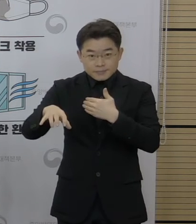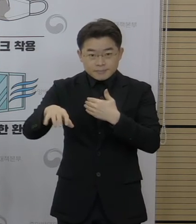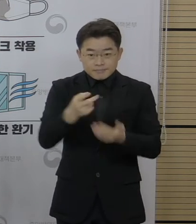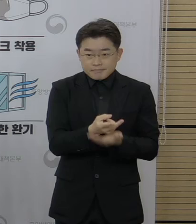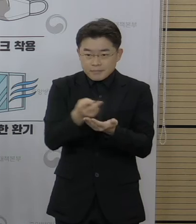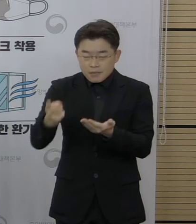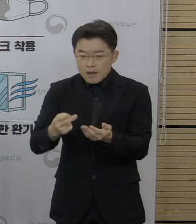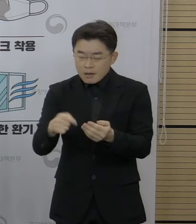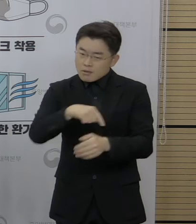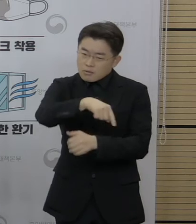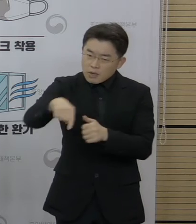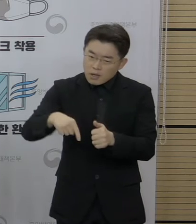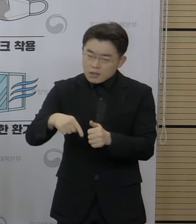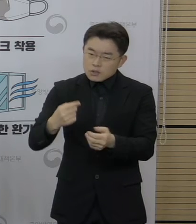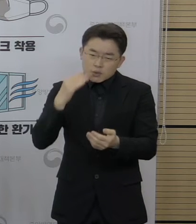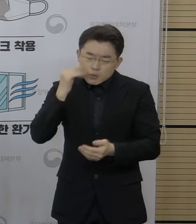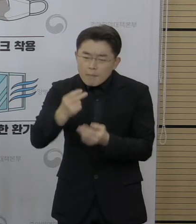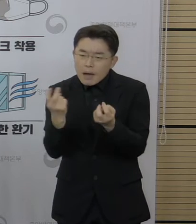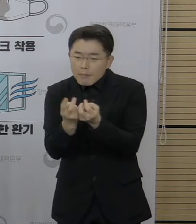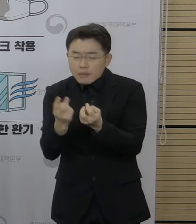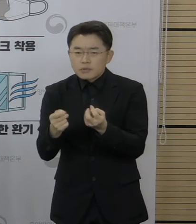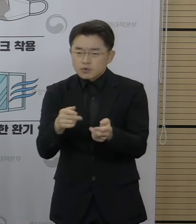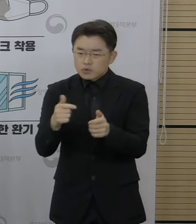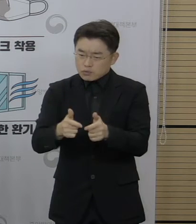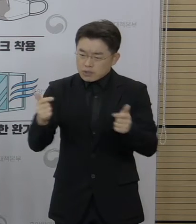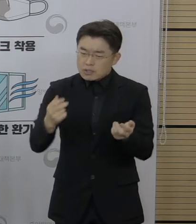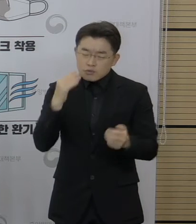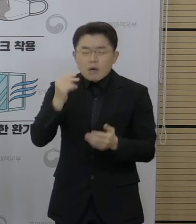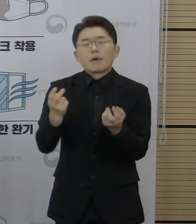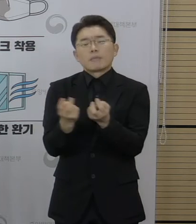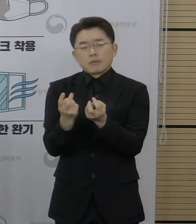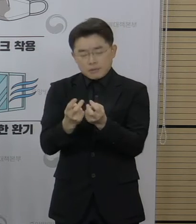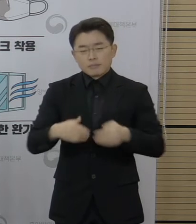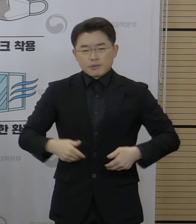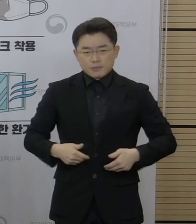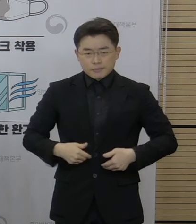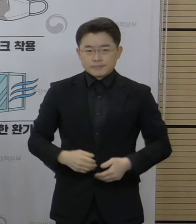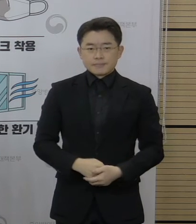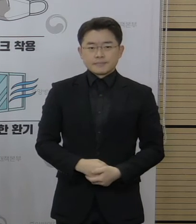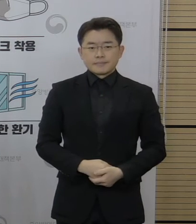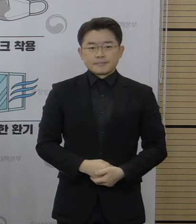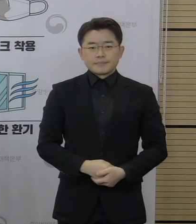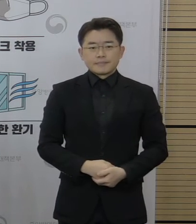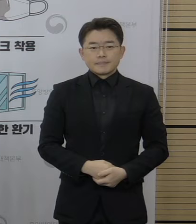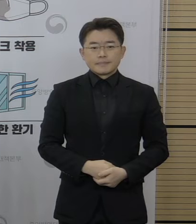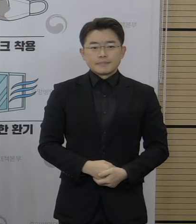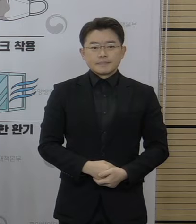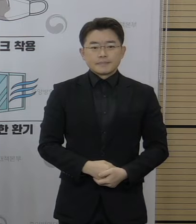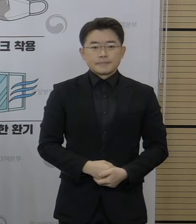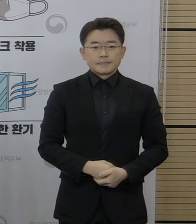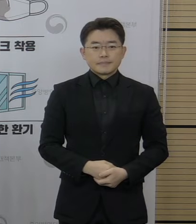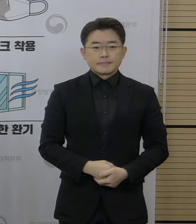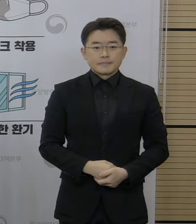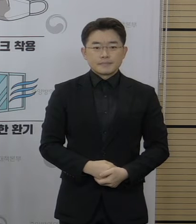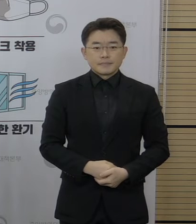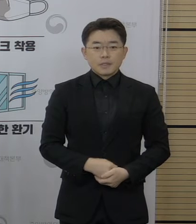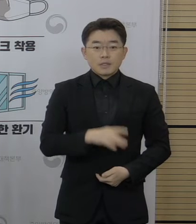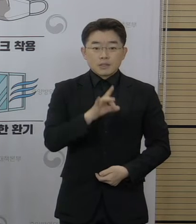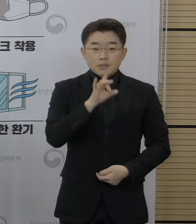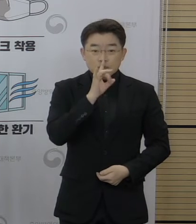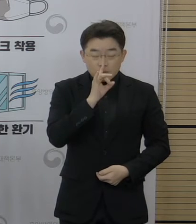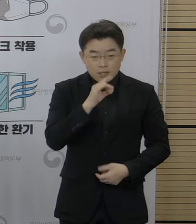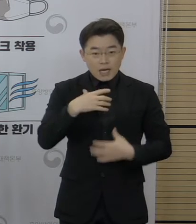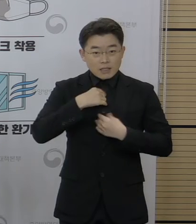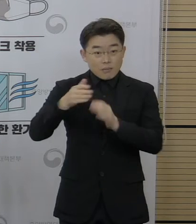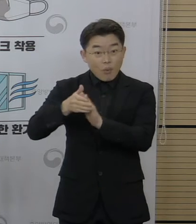등을 방역 조치를 강화하는 것이 필요하다 는 그런 지적이 있었습니다 어 중대 버 중